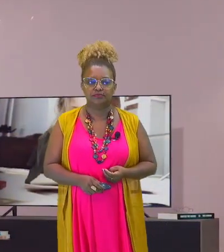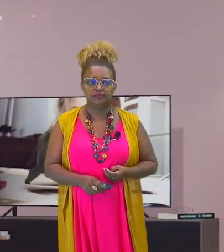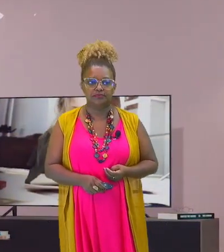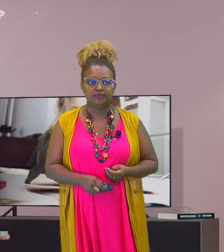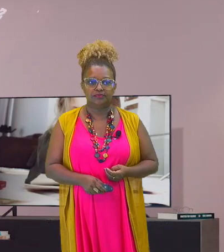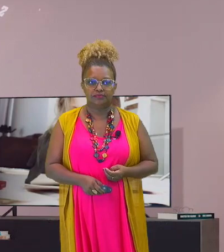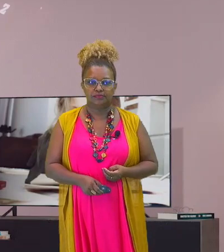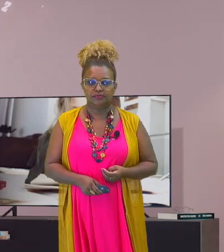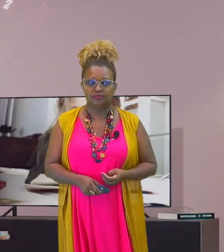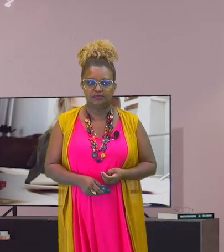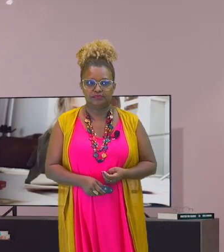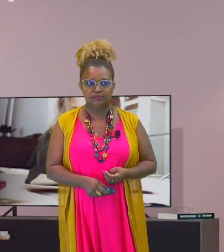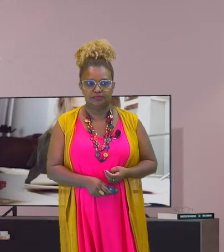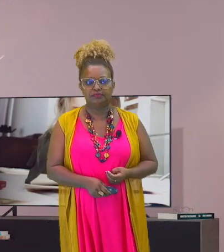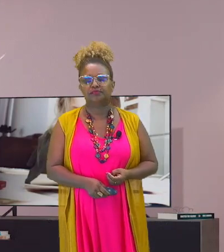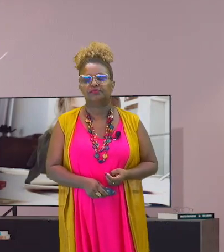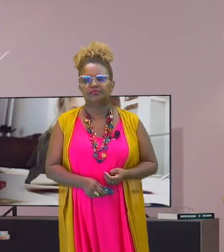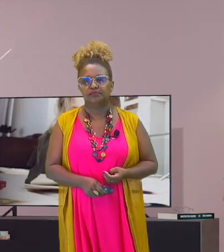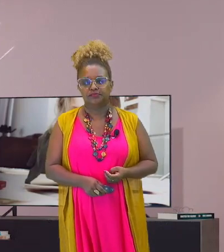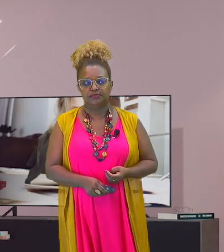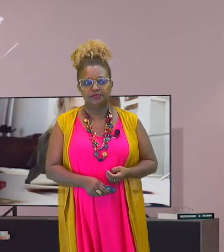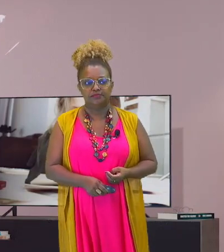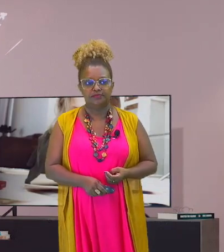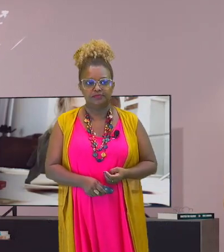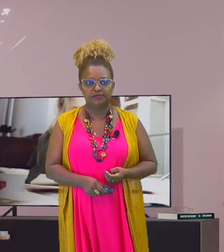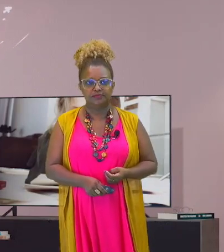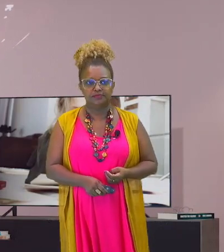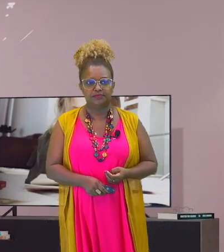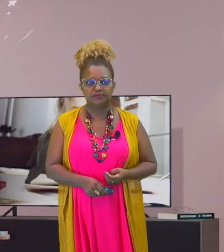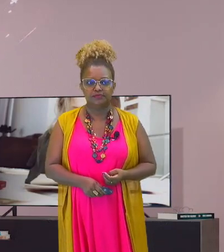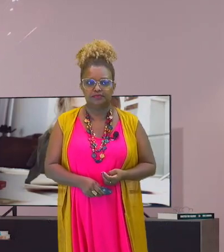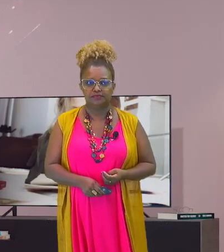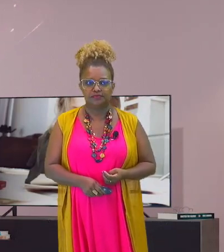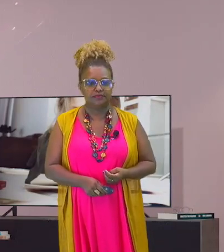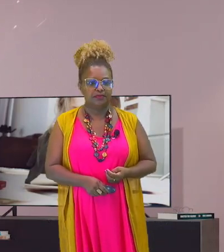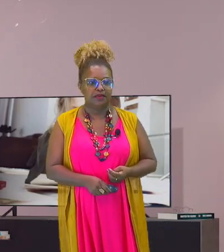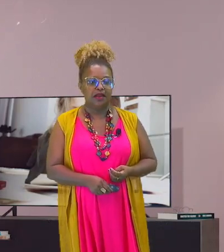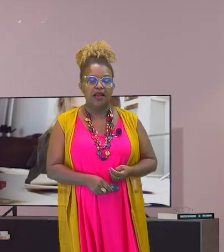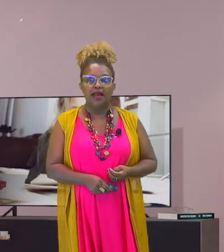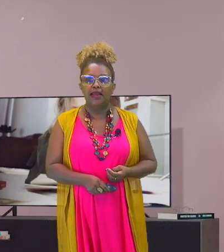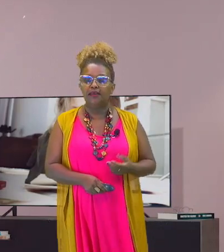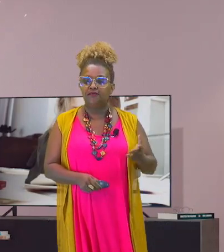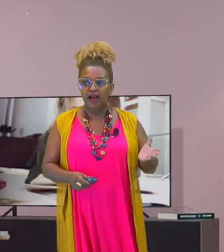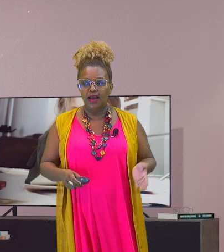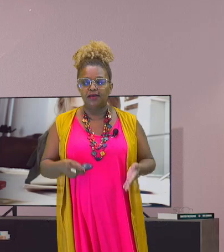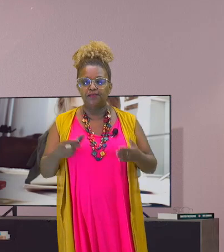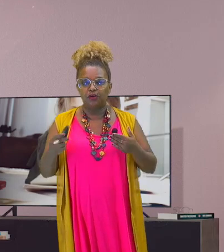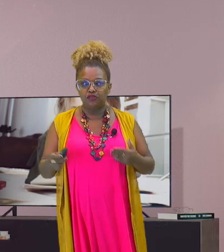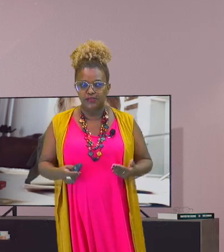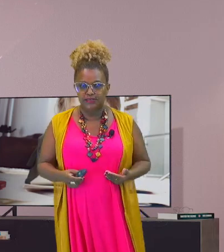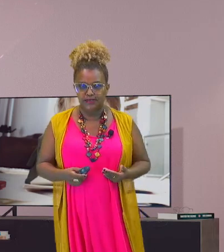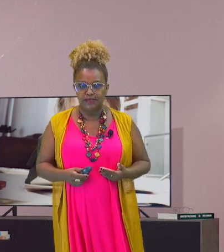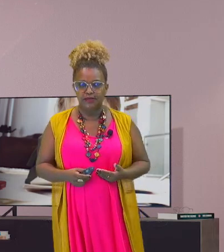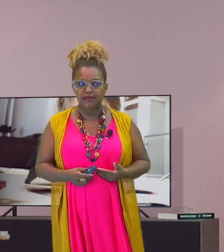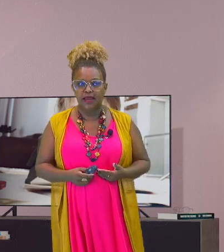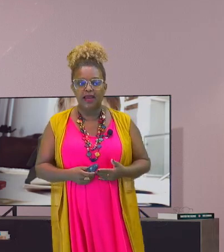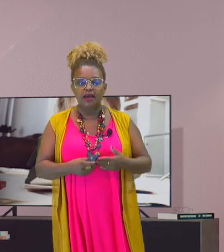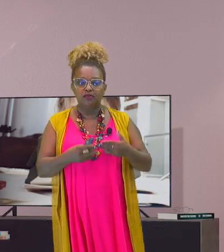aulas após a aula sempre tem um trabalhando gênero vamos lá então o que que o estudante vai fazer Amandinha ele vai